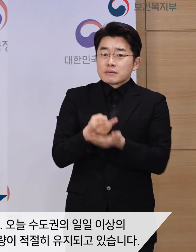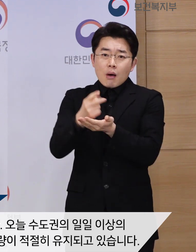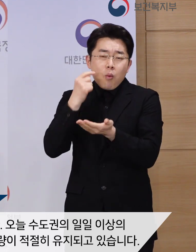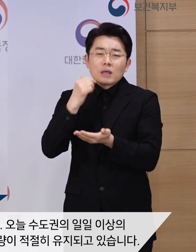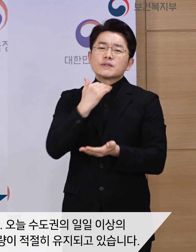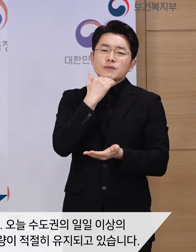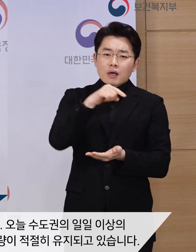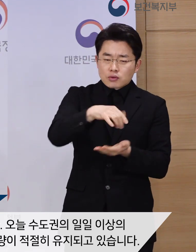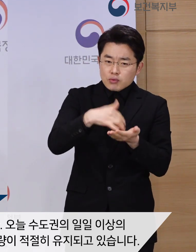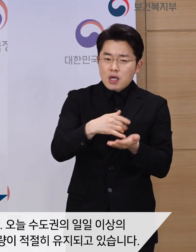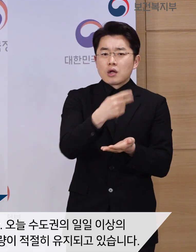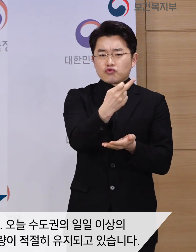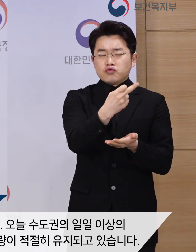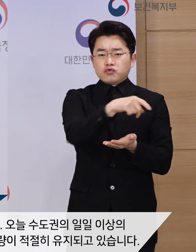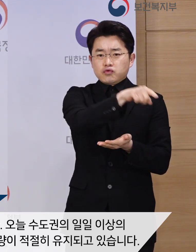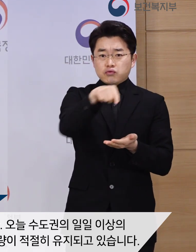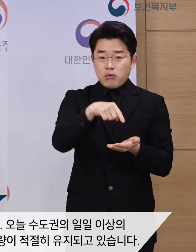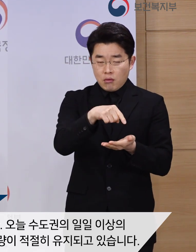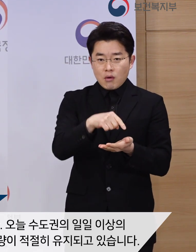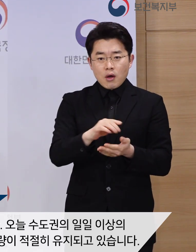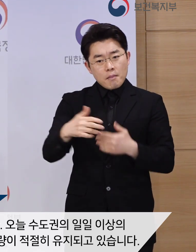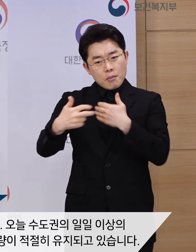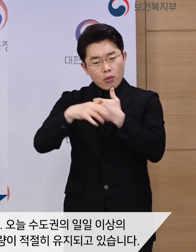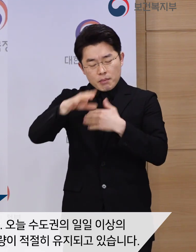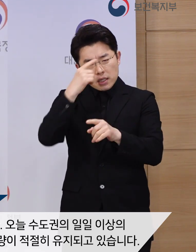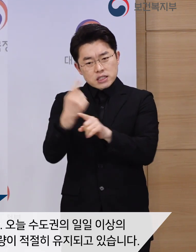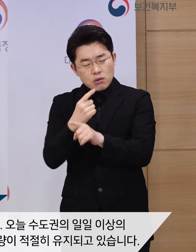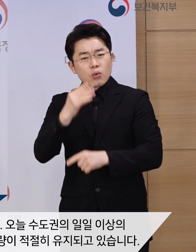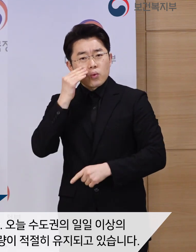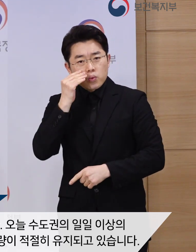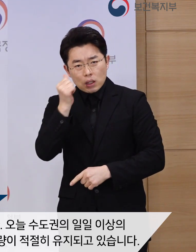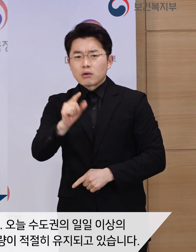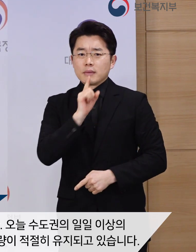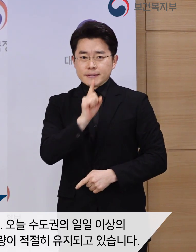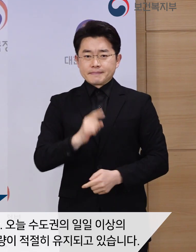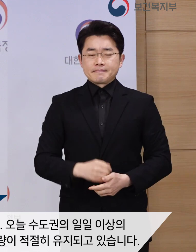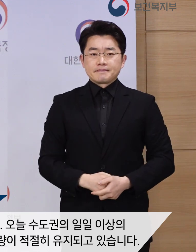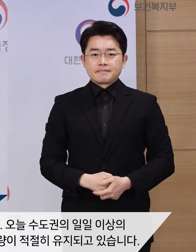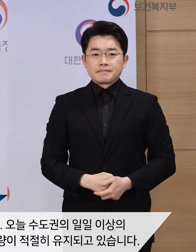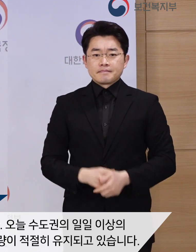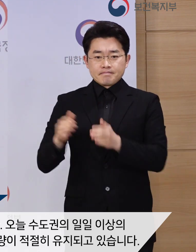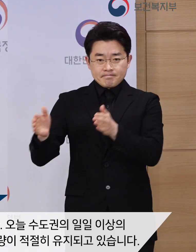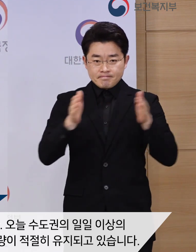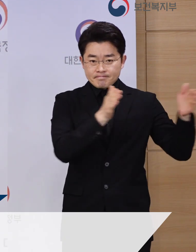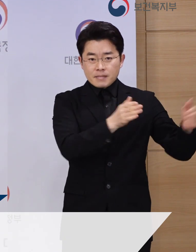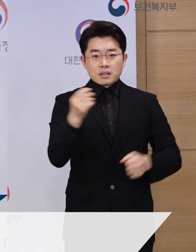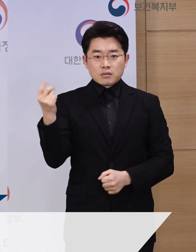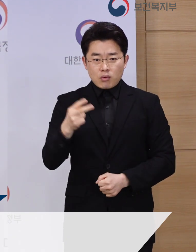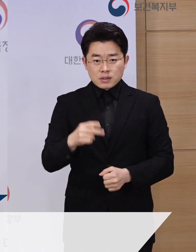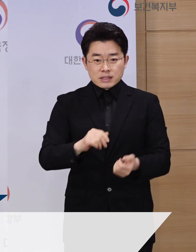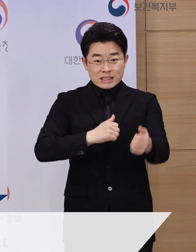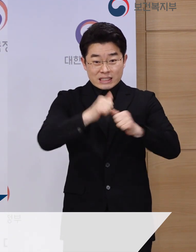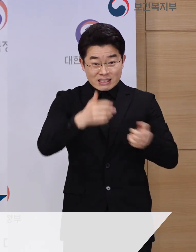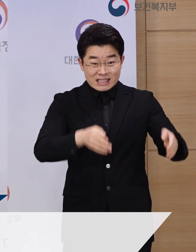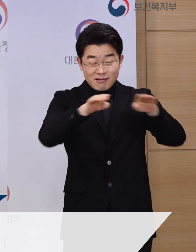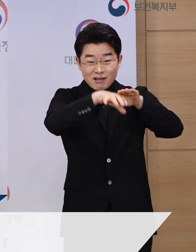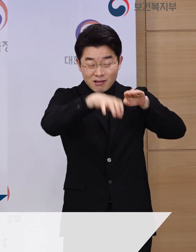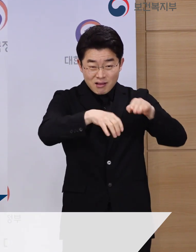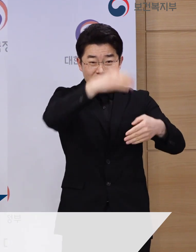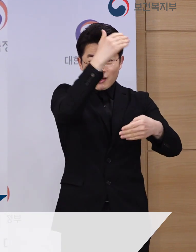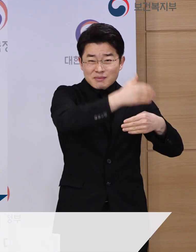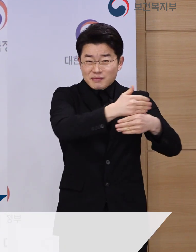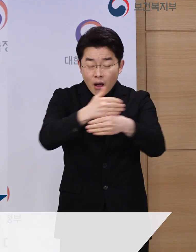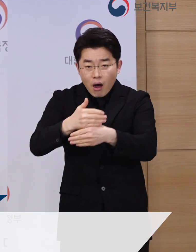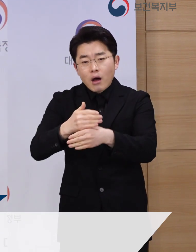환자는 13명으로 아직 우리의 방역과 의료 역량이 적절히 유지되고 있습니다. 수많은